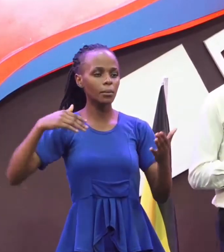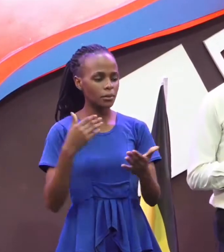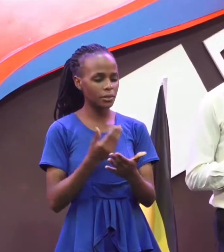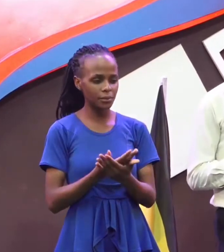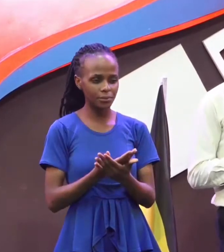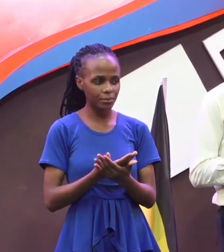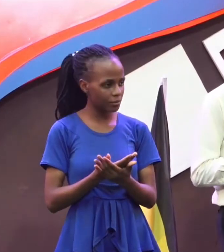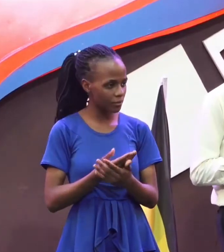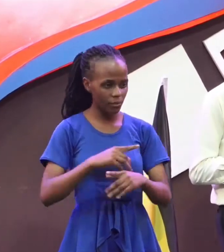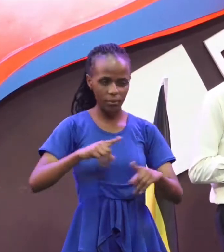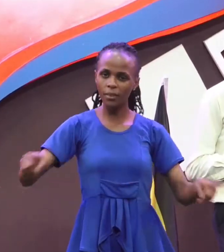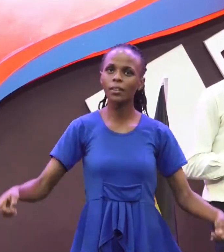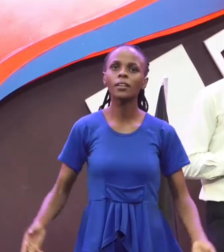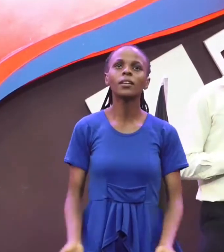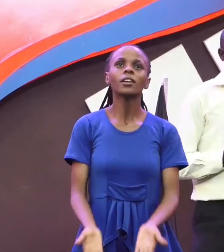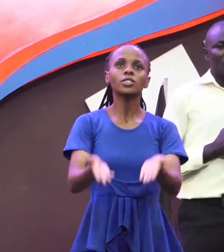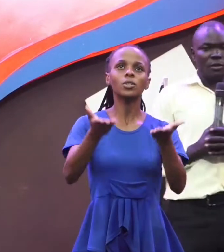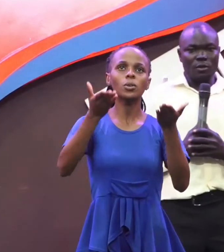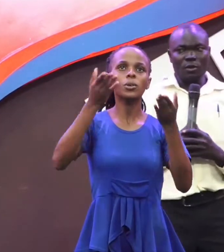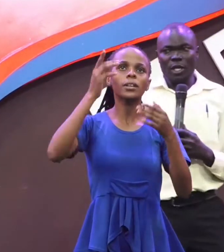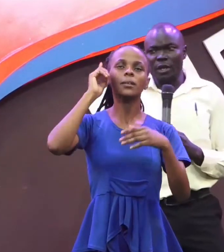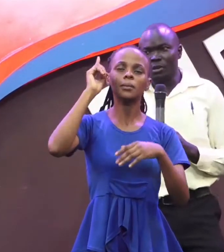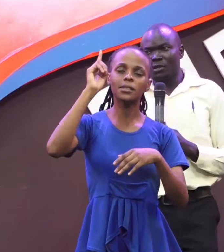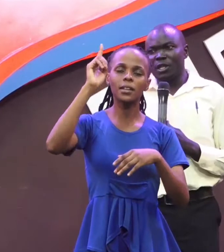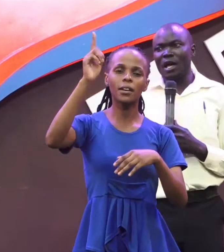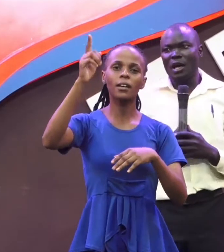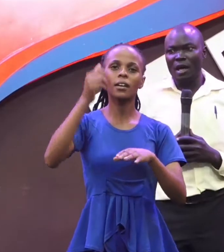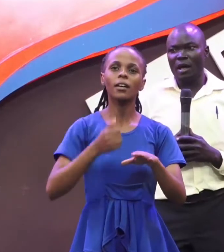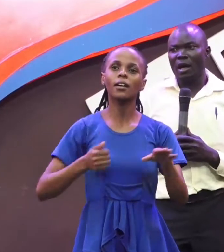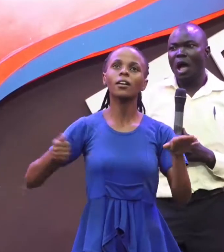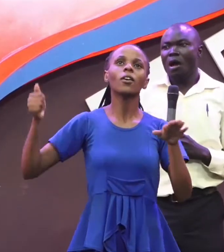okusinga byonna Yesu tukuyimusa